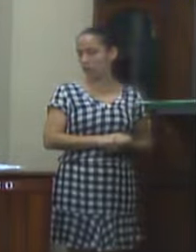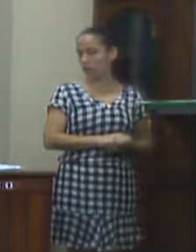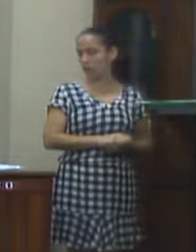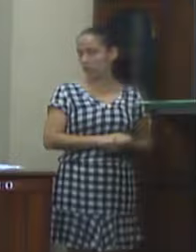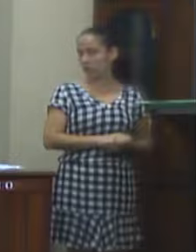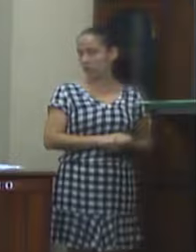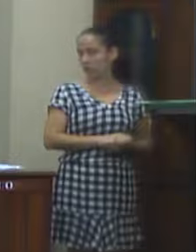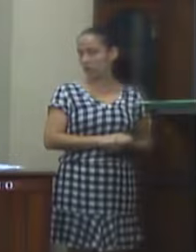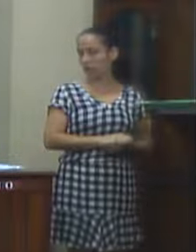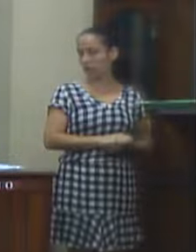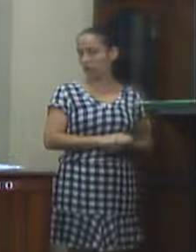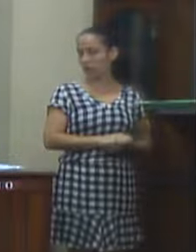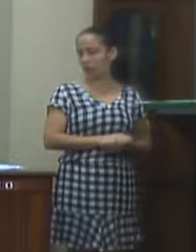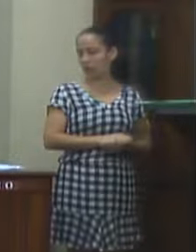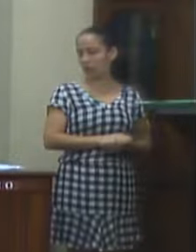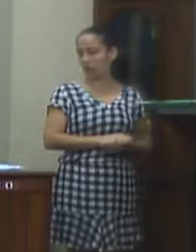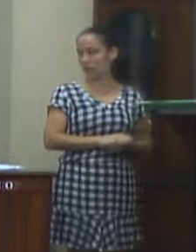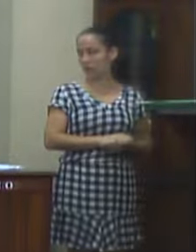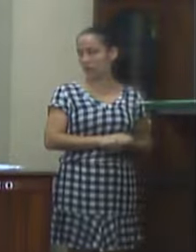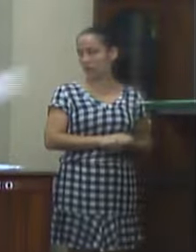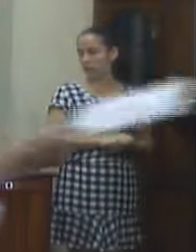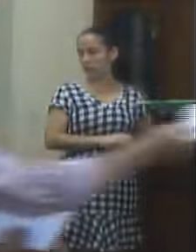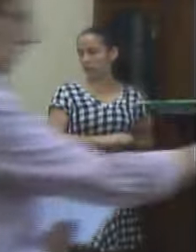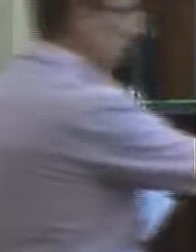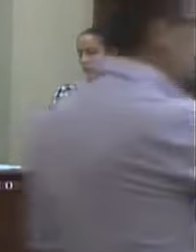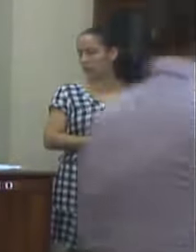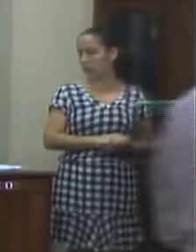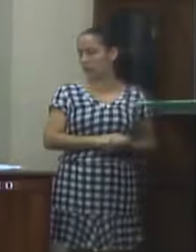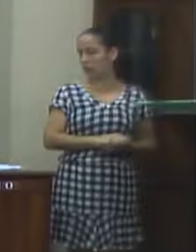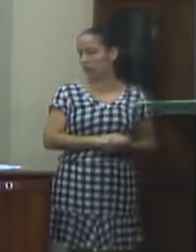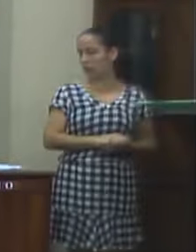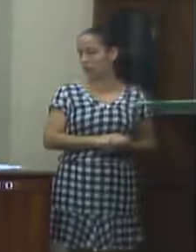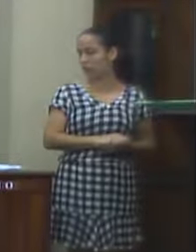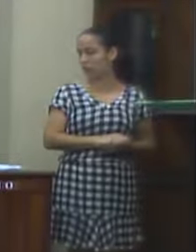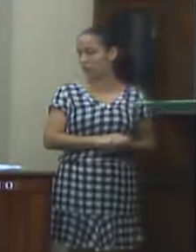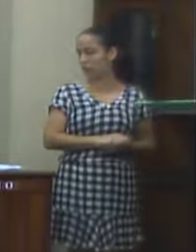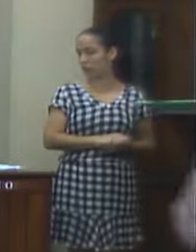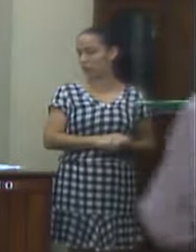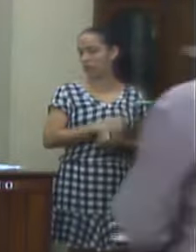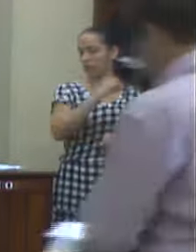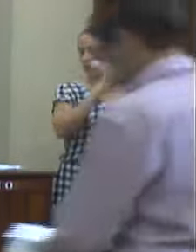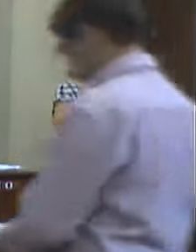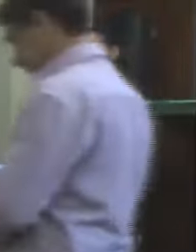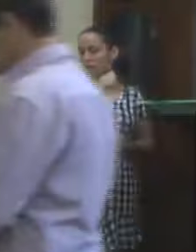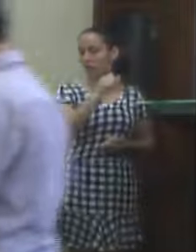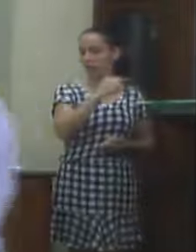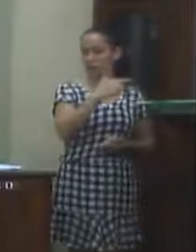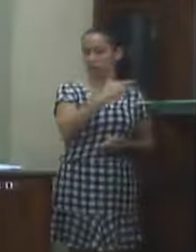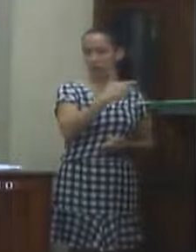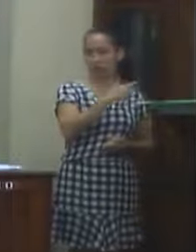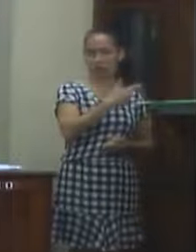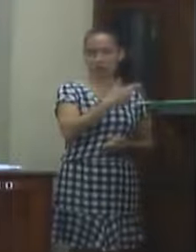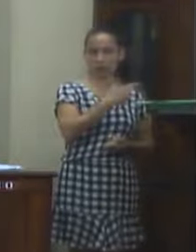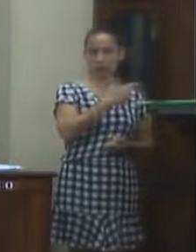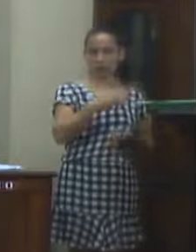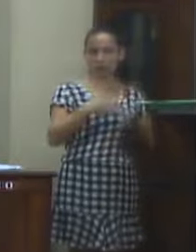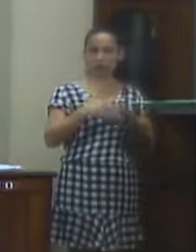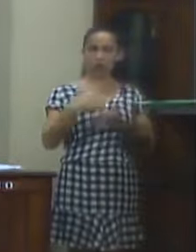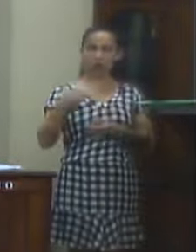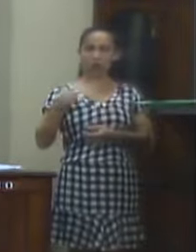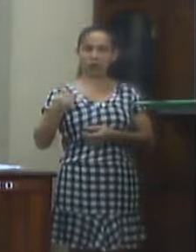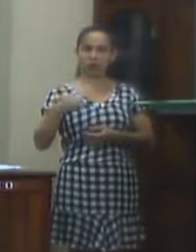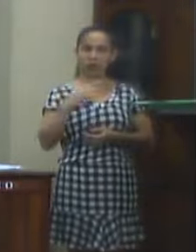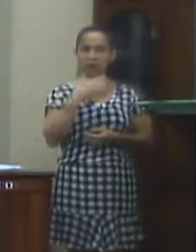Que dia que é? 2 e 6 de dezembro. Ah, tá bom. Nos dias 2 e 6 de